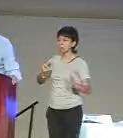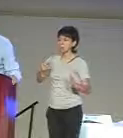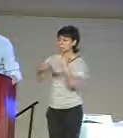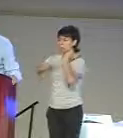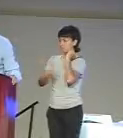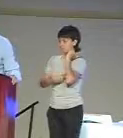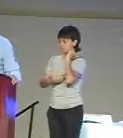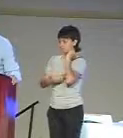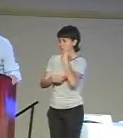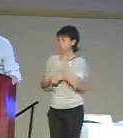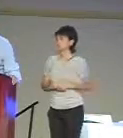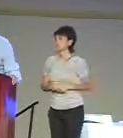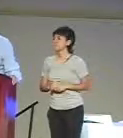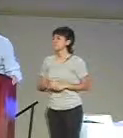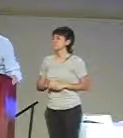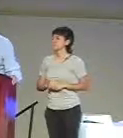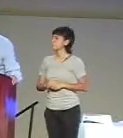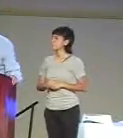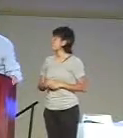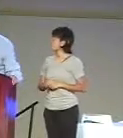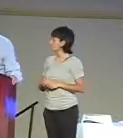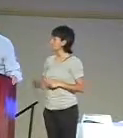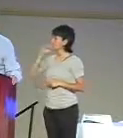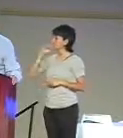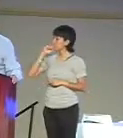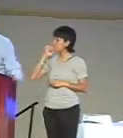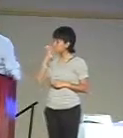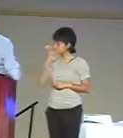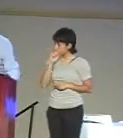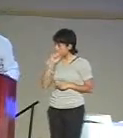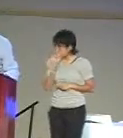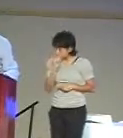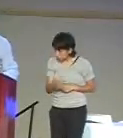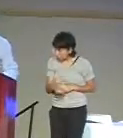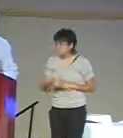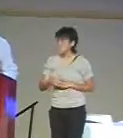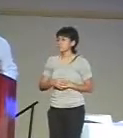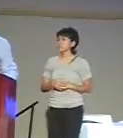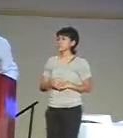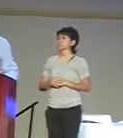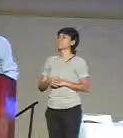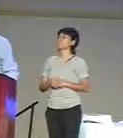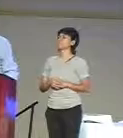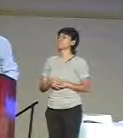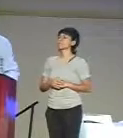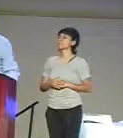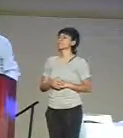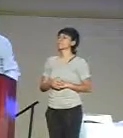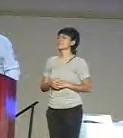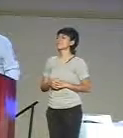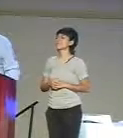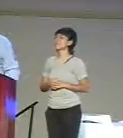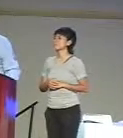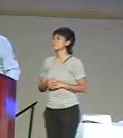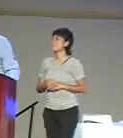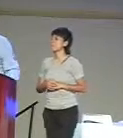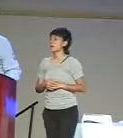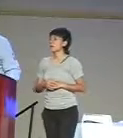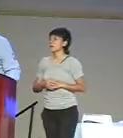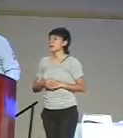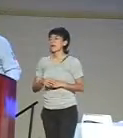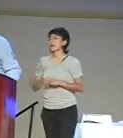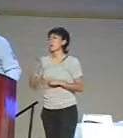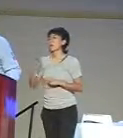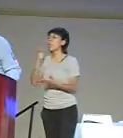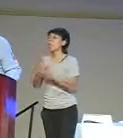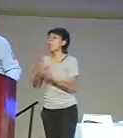del embarazo y, por supuesto, también cambiar mucho más, cambiar la instrucción de en los 3 meses previos